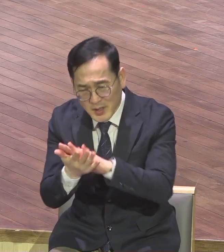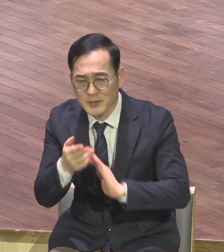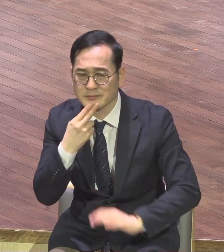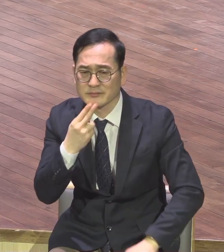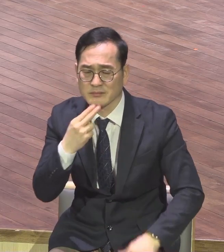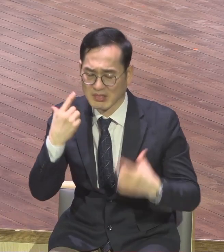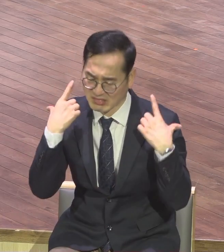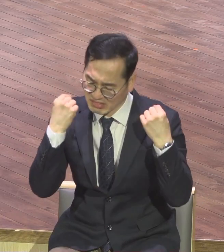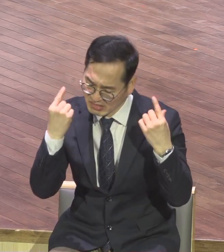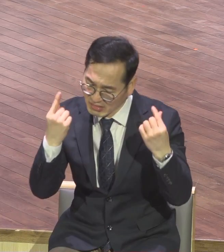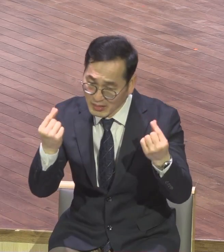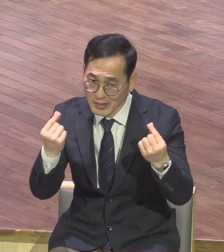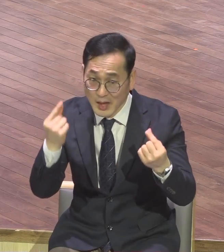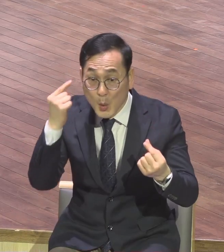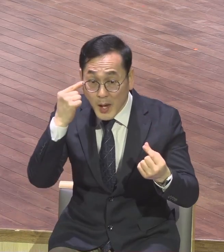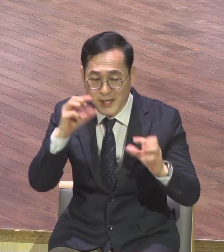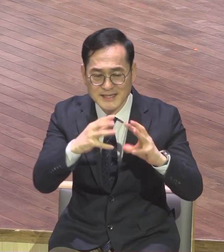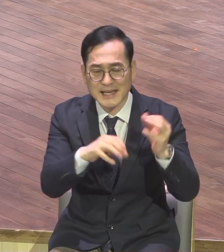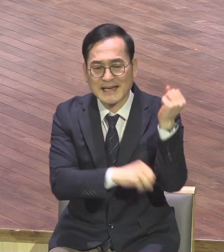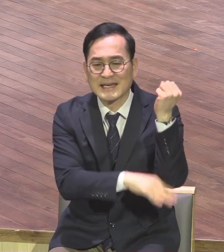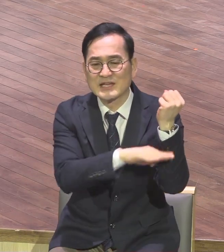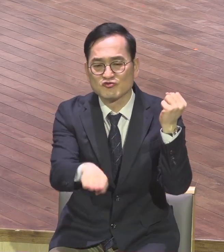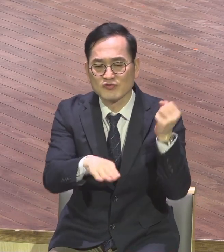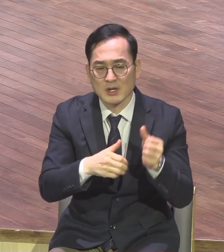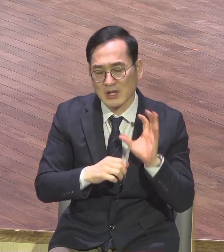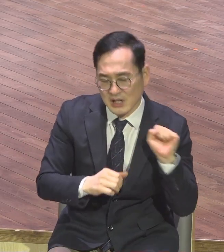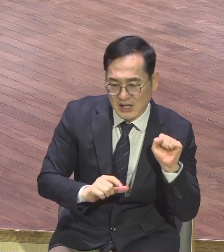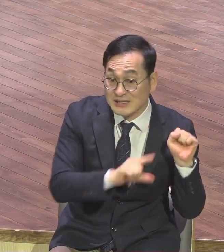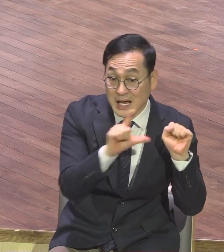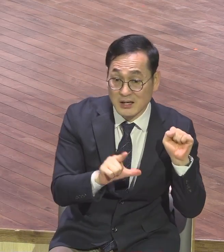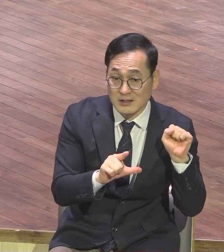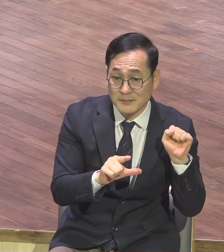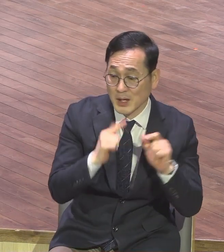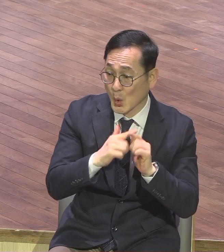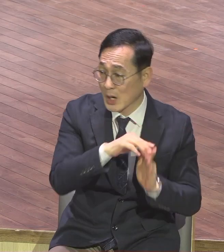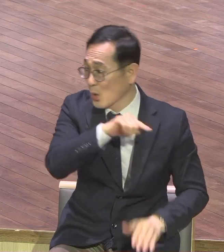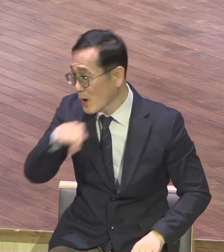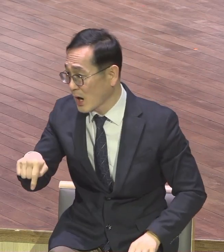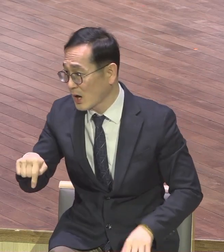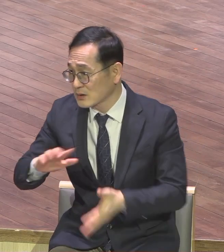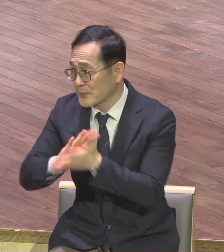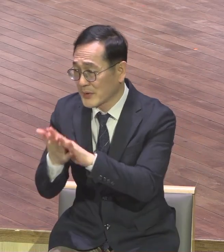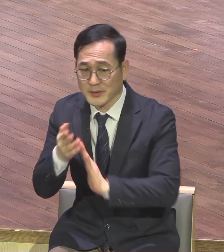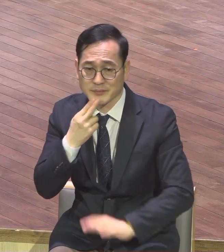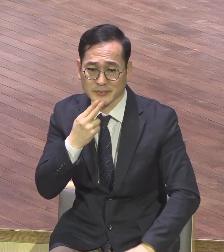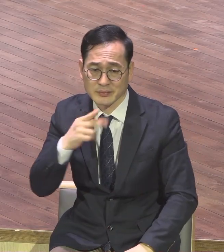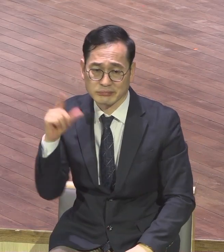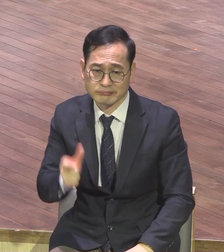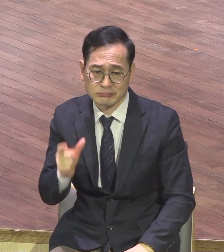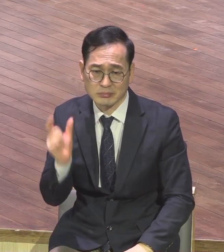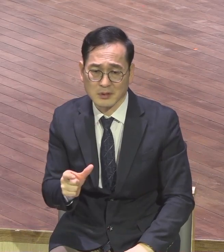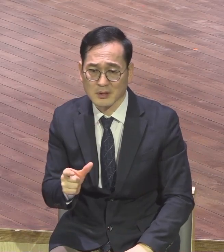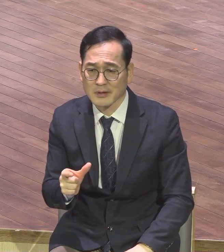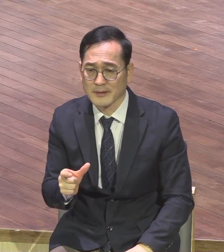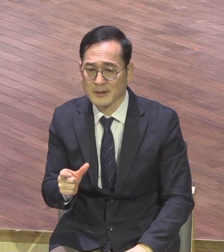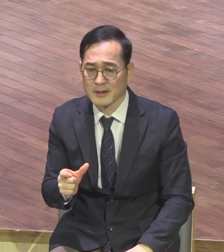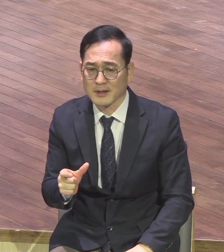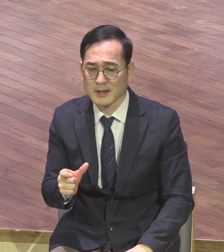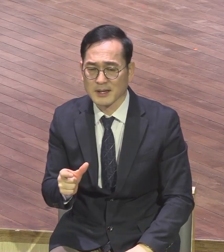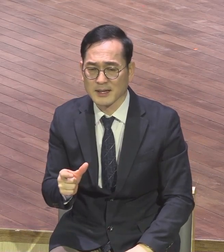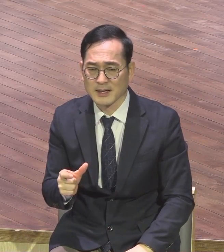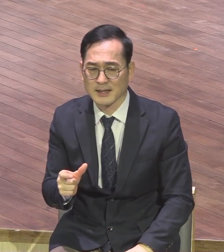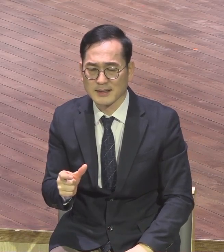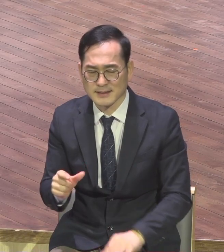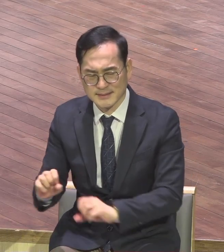왜? 잣대가 세상 기준이니까. 예수 그리스도 이 십자가 상에서 그리스도가 다